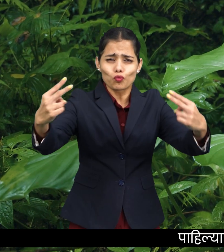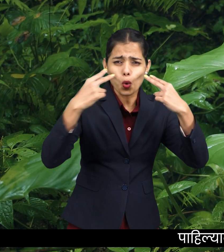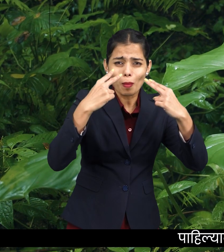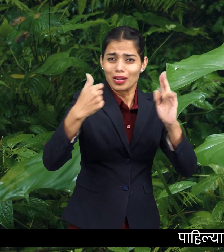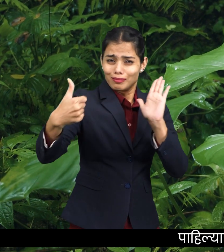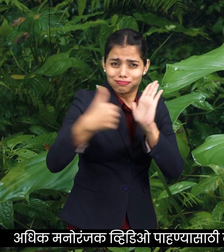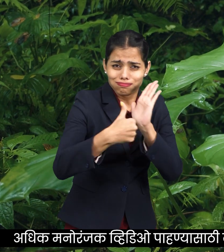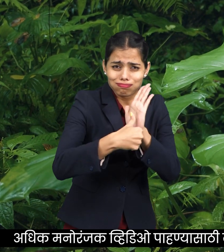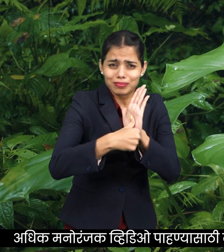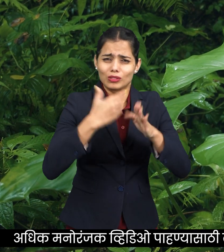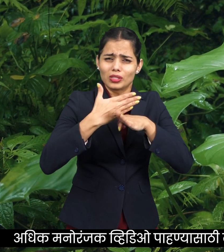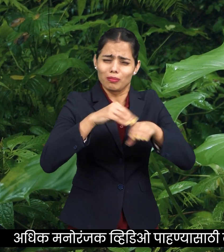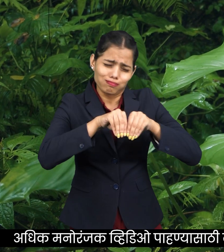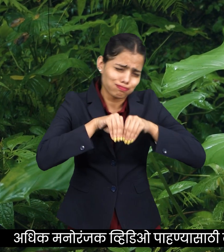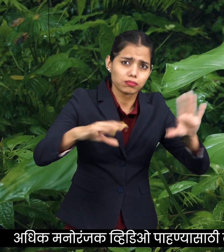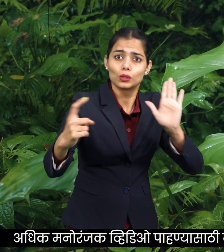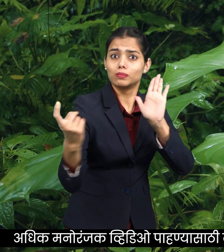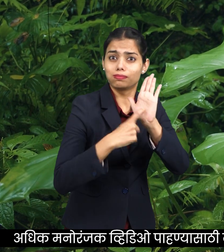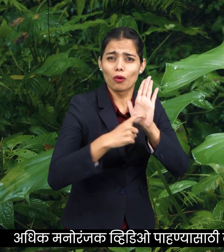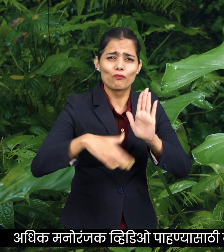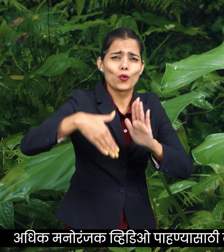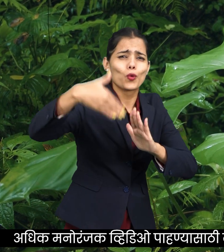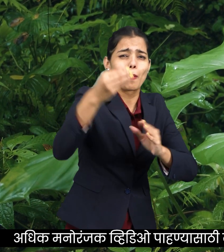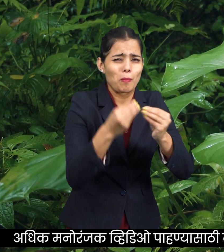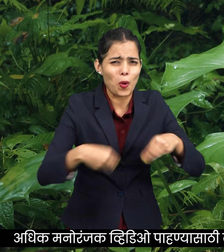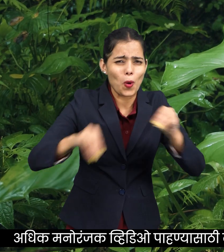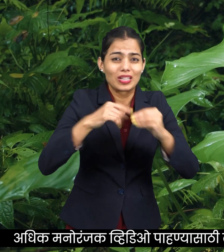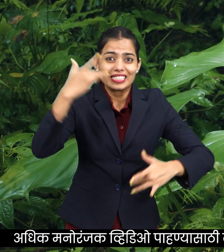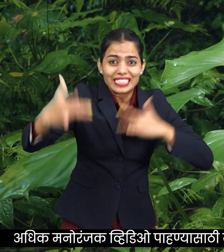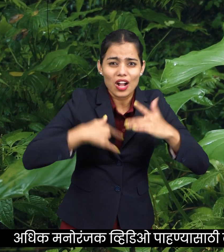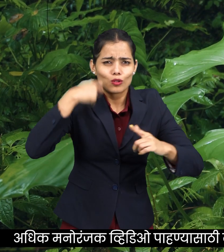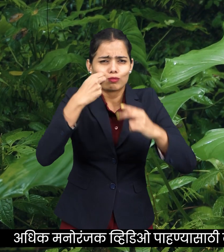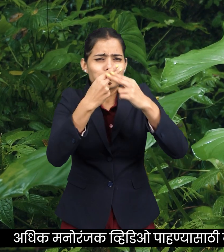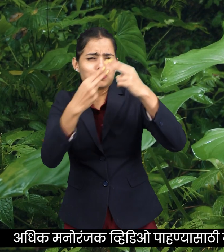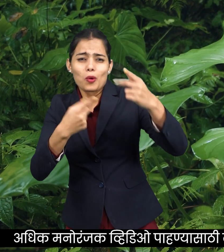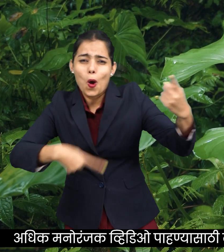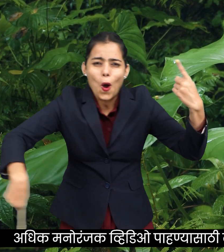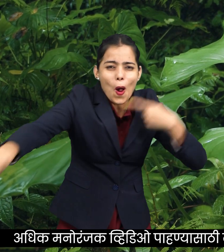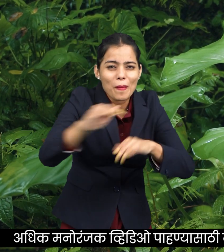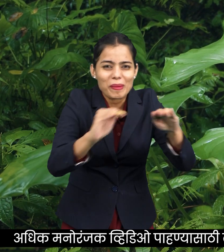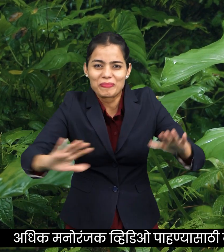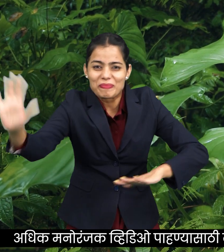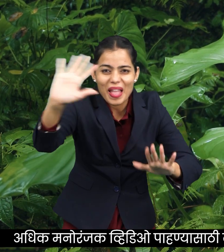पाहिल्याबद्दल धन्यवाद. अधिक मनोरंजक व्हिडिओ पाहण्यासाठी लाईक करा, शेअर करा आणि